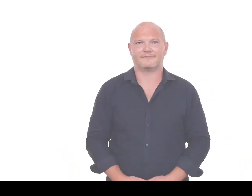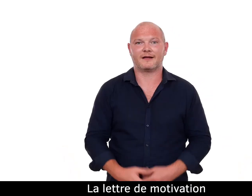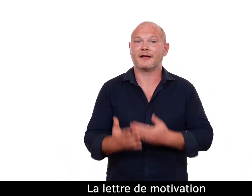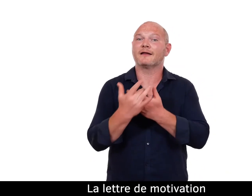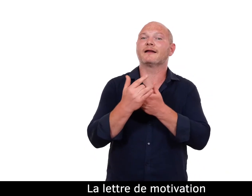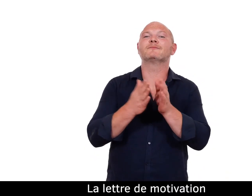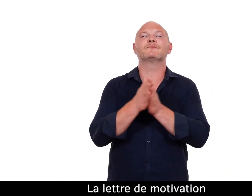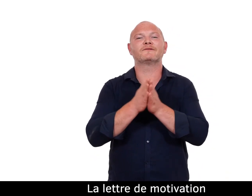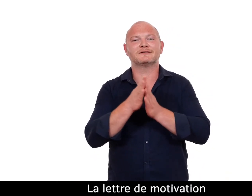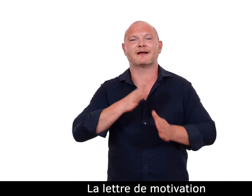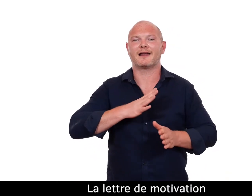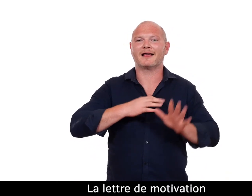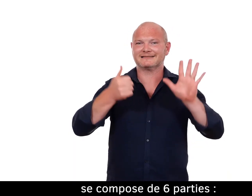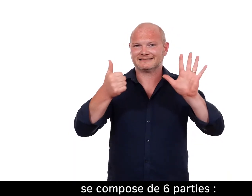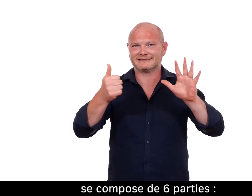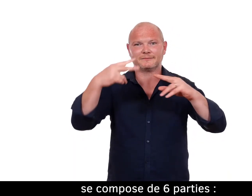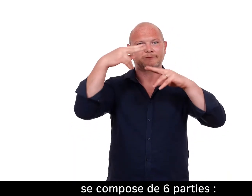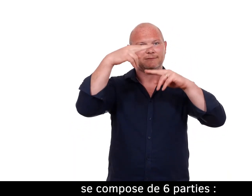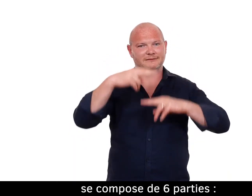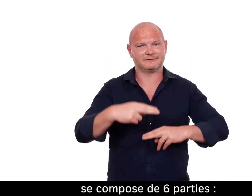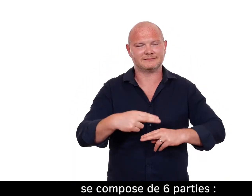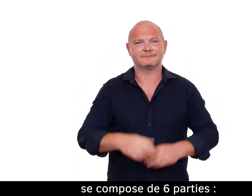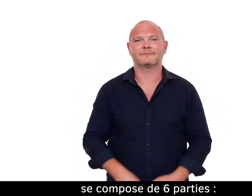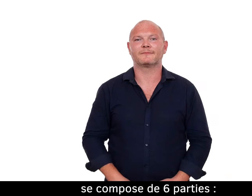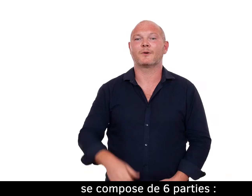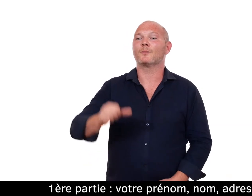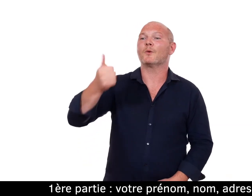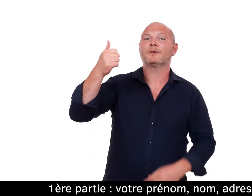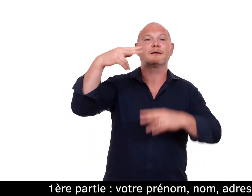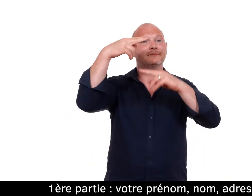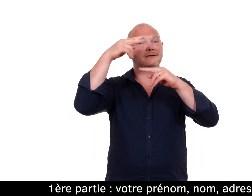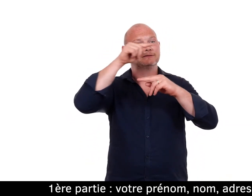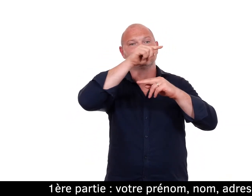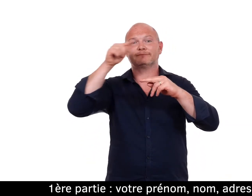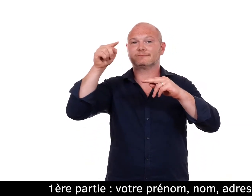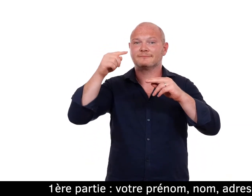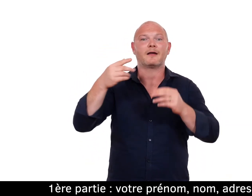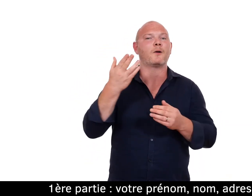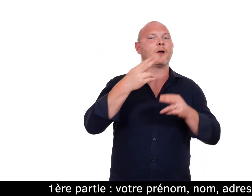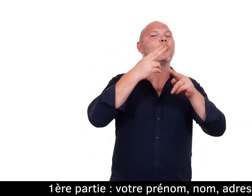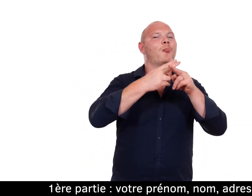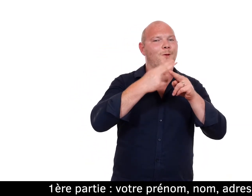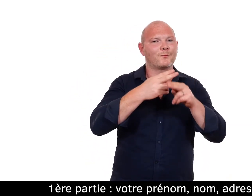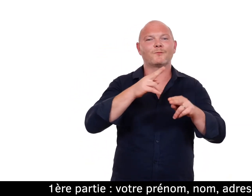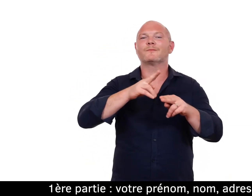La lettre de motivation se compose de six parties. Première partie, Votre nom, prénom,